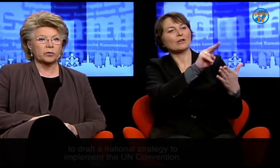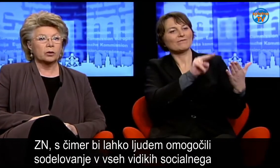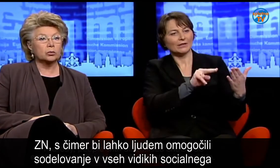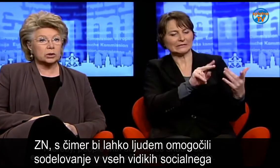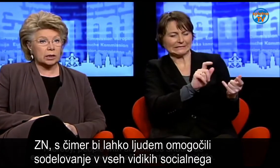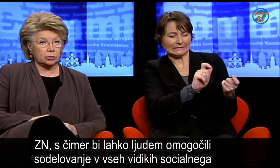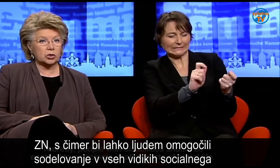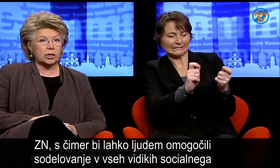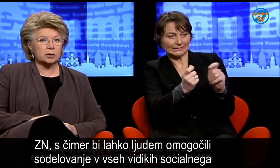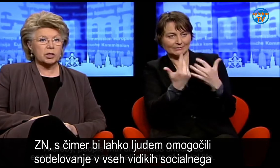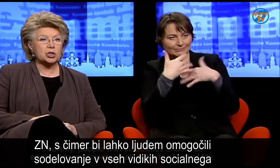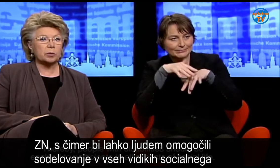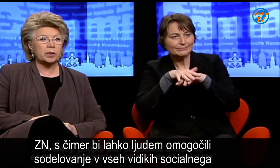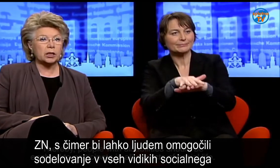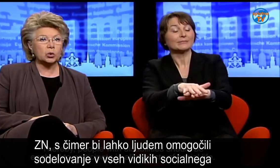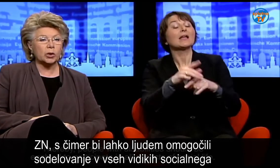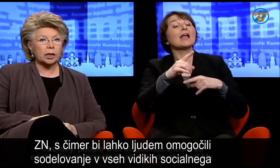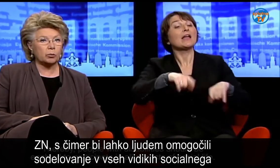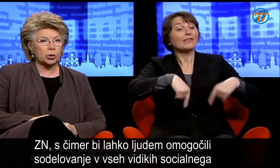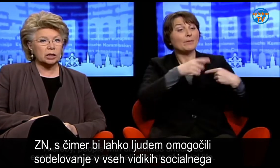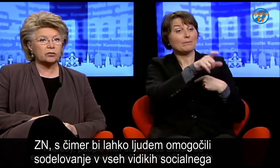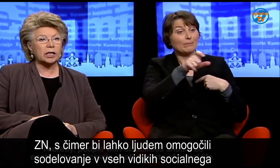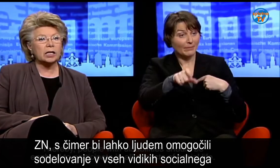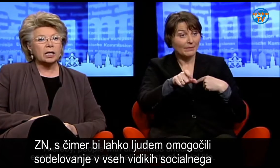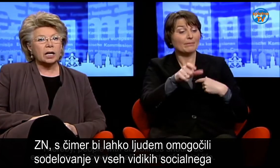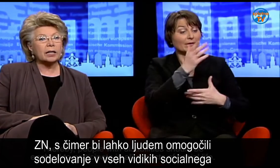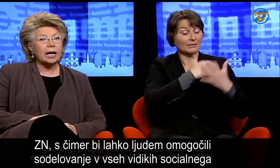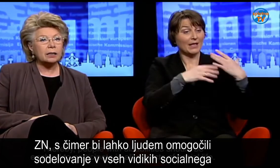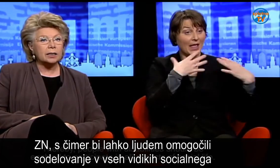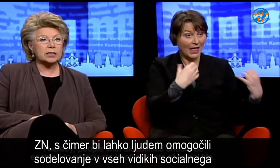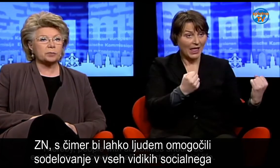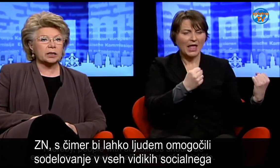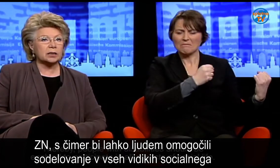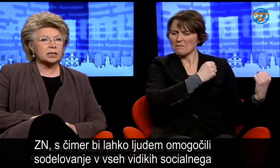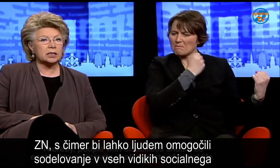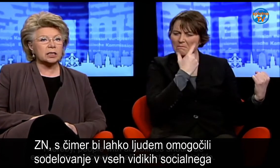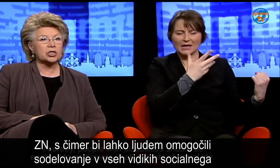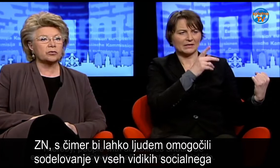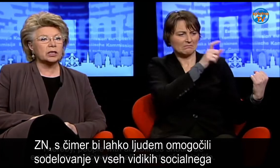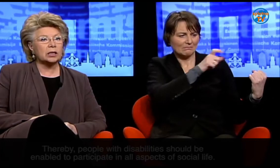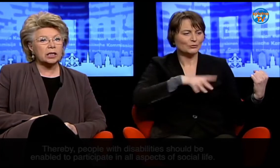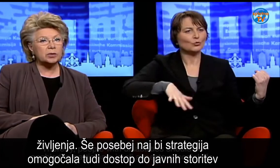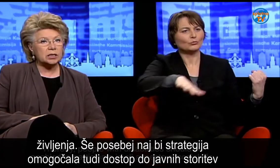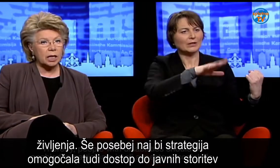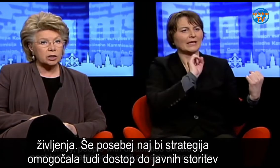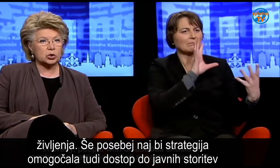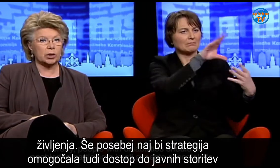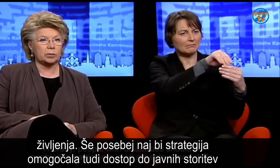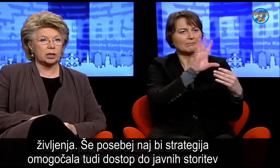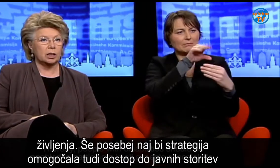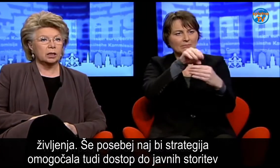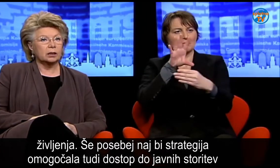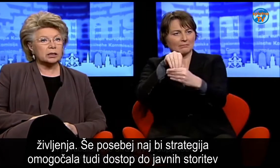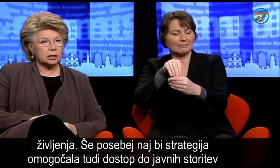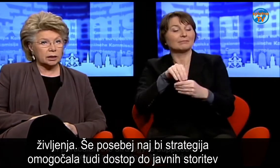entwerfen. Und dadurch soll es Menschen mit Behinderungen ermöglicht werden, an allen Aspekten des gesellschaftlichen Lebens